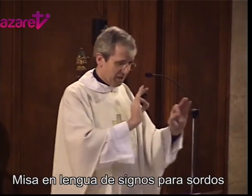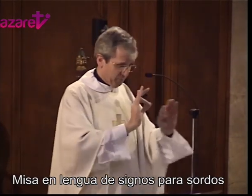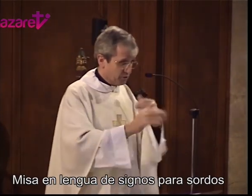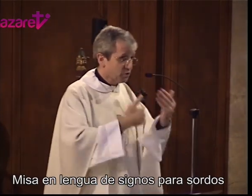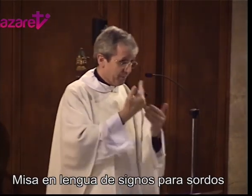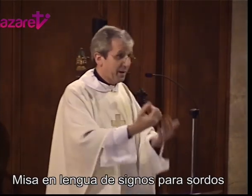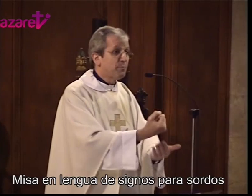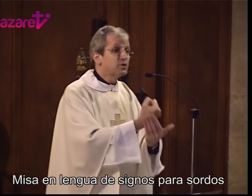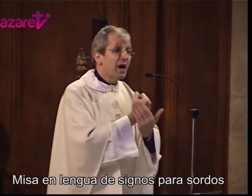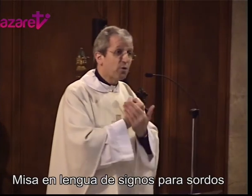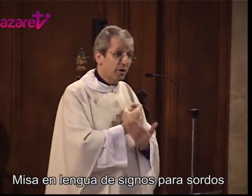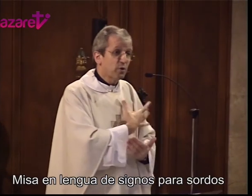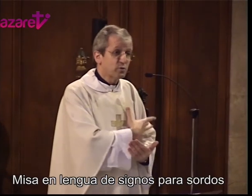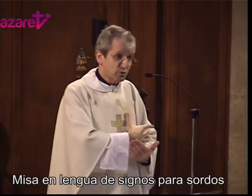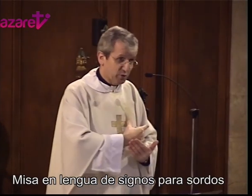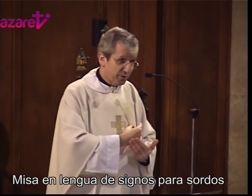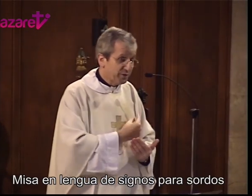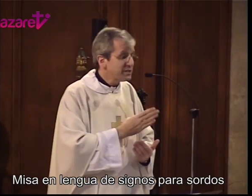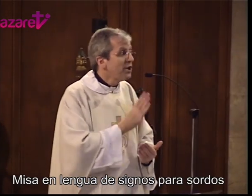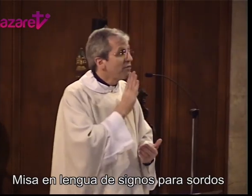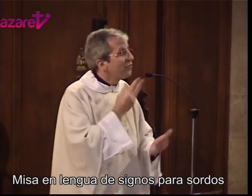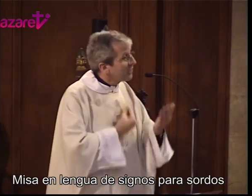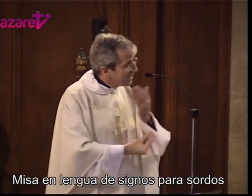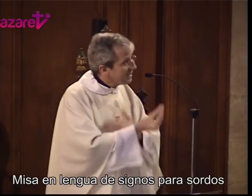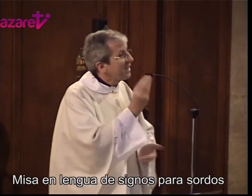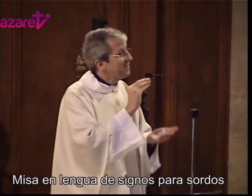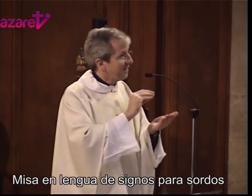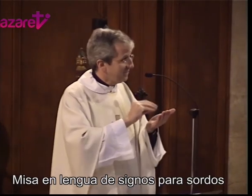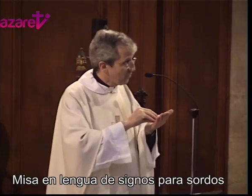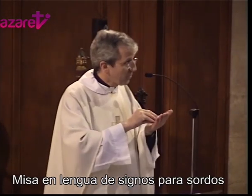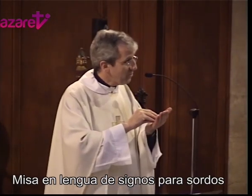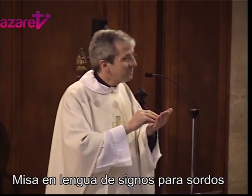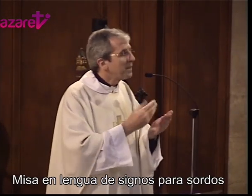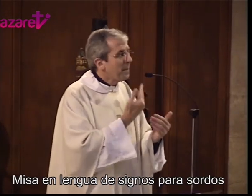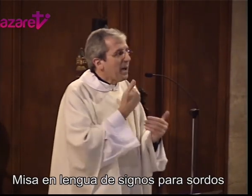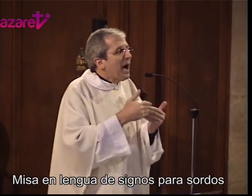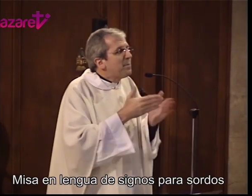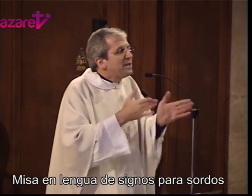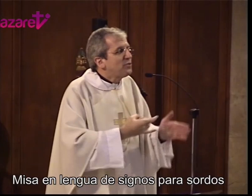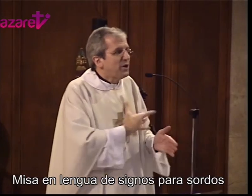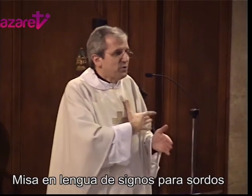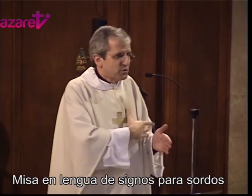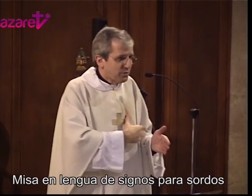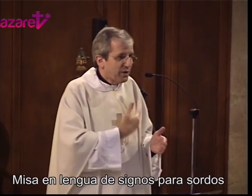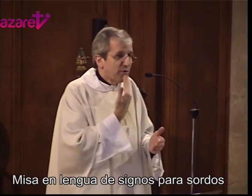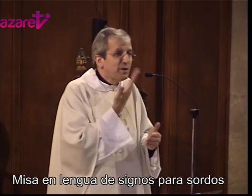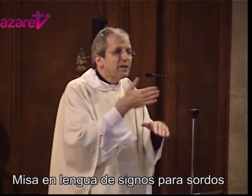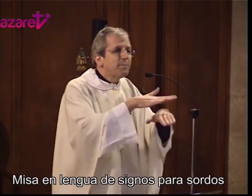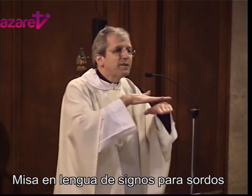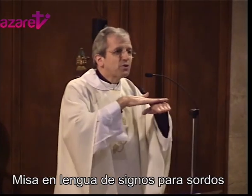eso nos preparamos a acogerlo en nuestros corazones, donde quiere nacer de nuevo, abriéndole nuestro corazón y pidiendo